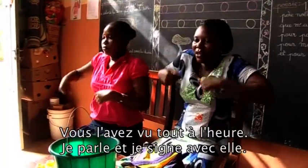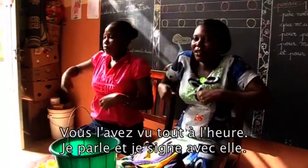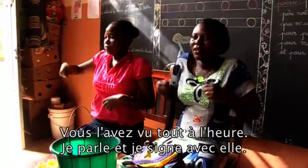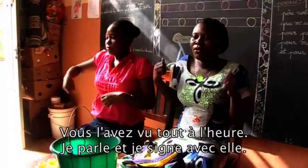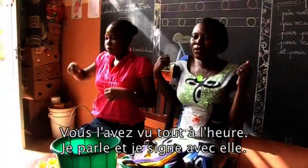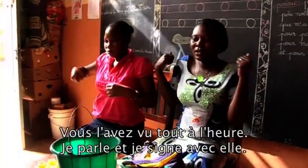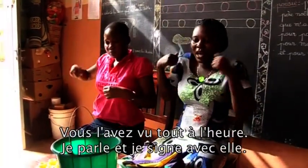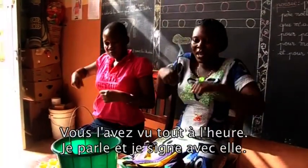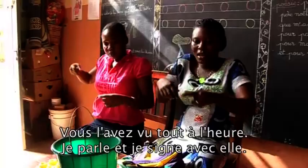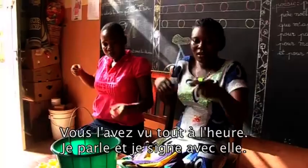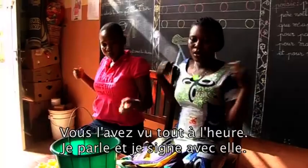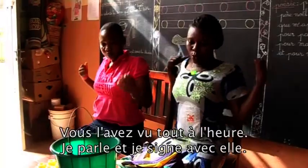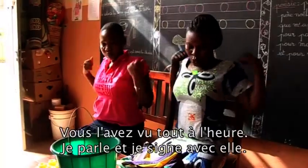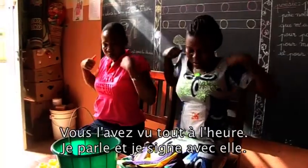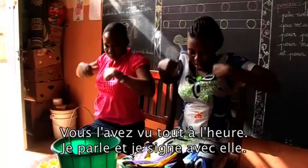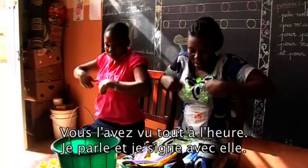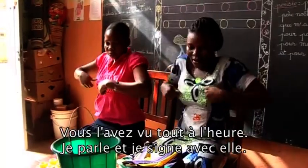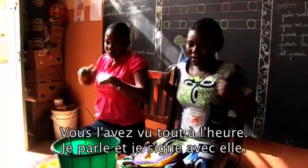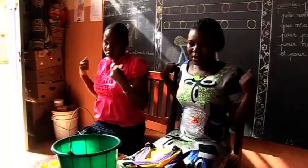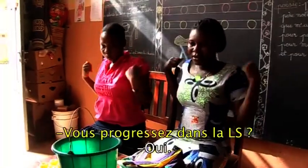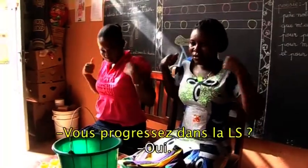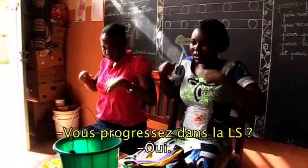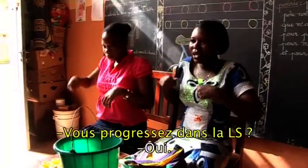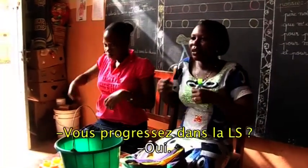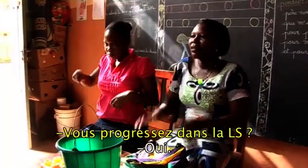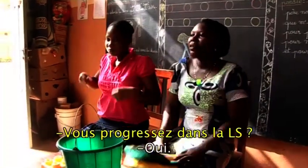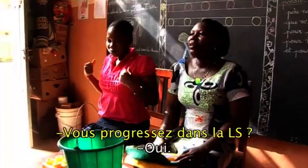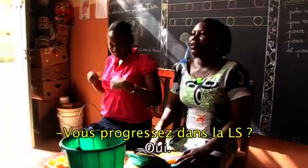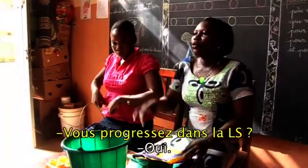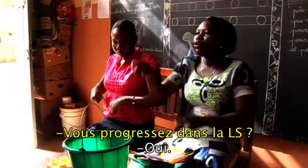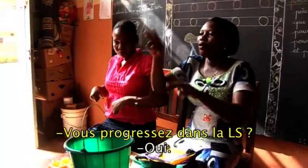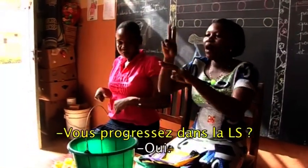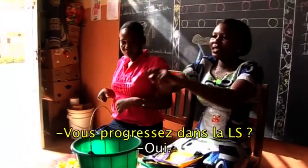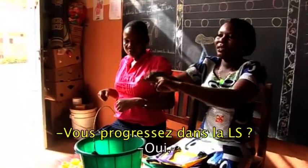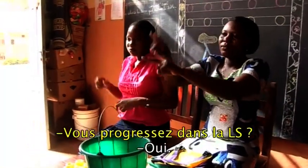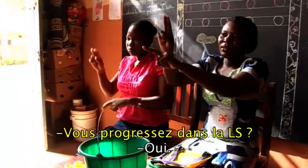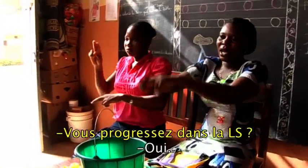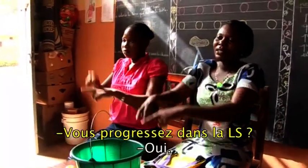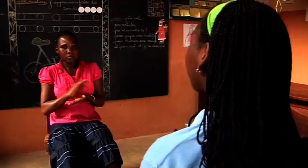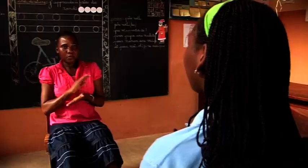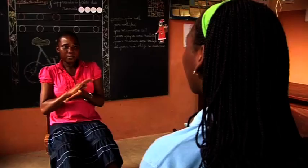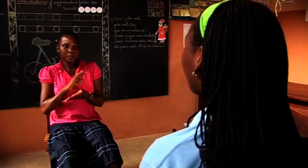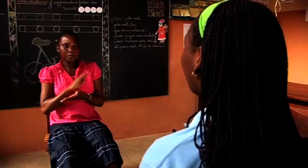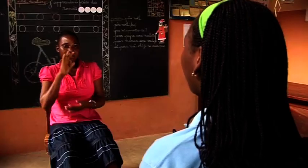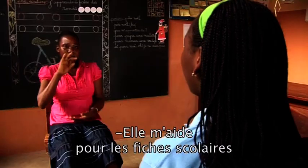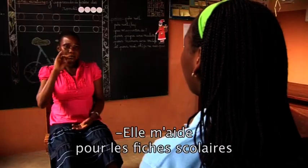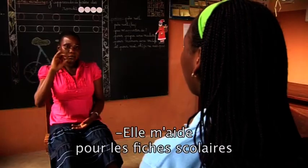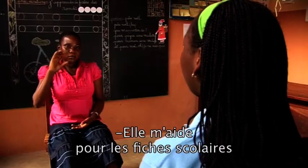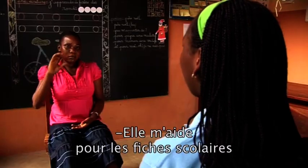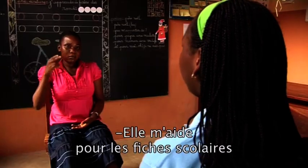signe et je parle aussi. Elle signe. Et vous progressez dans la langue des signes aussi. Oui. Oui, les papiers,